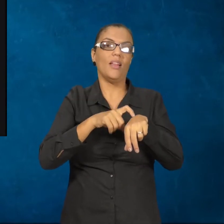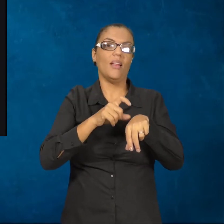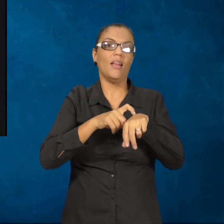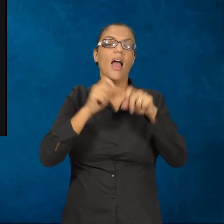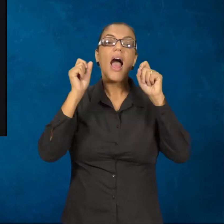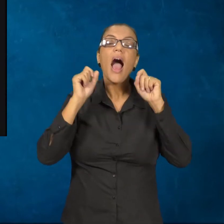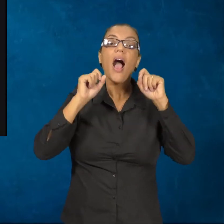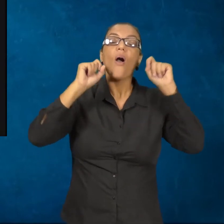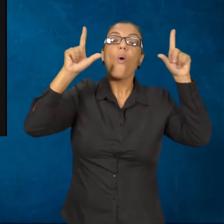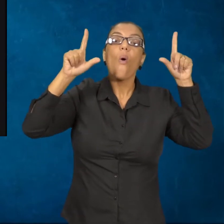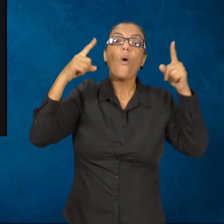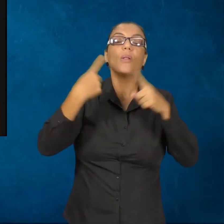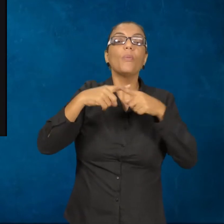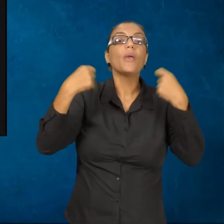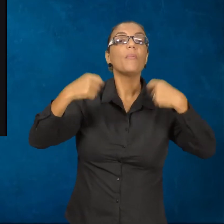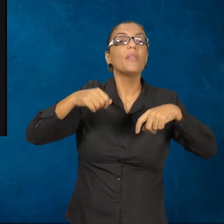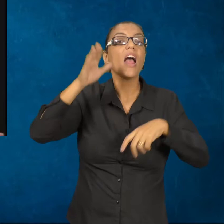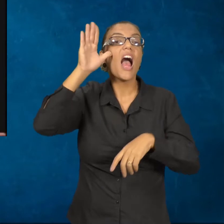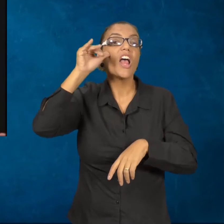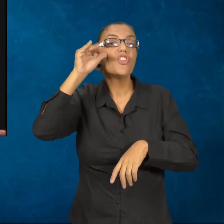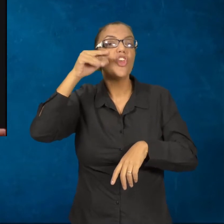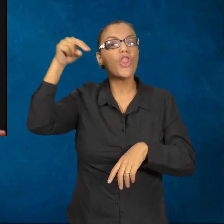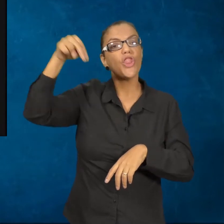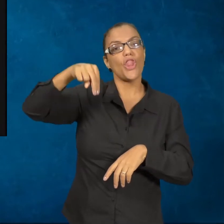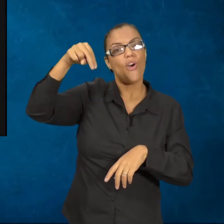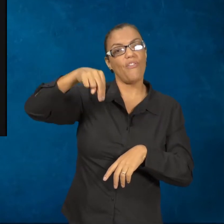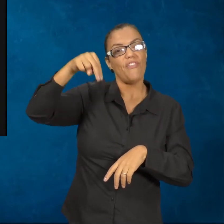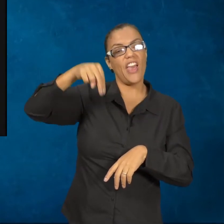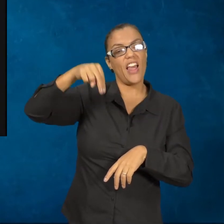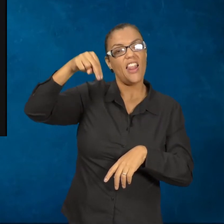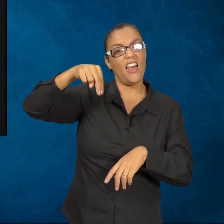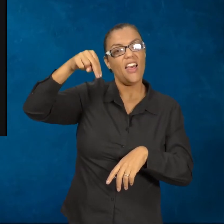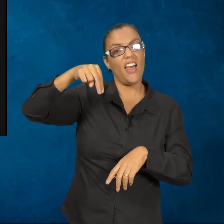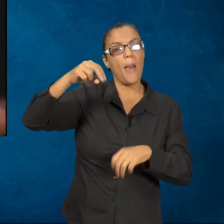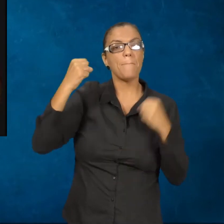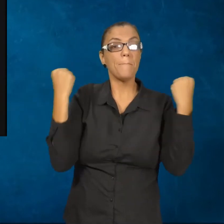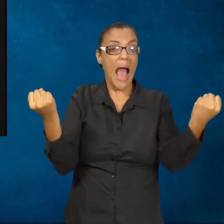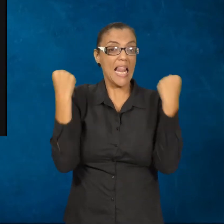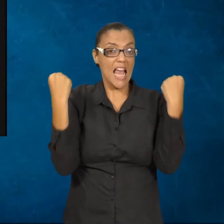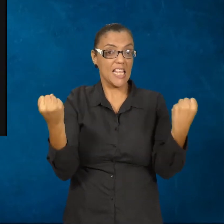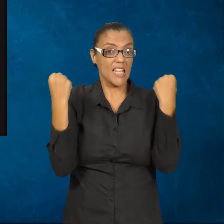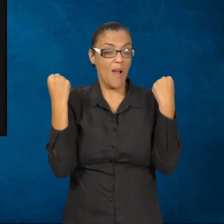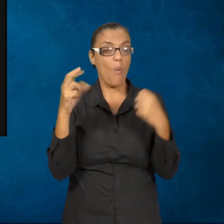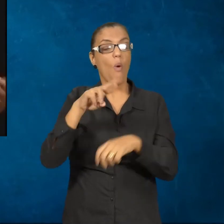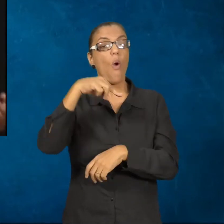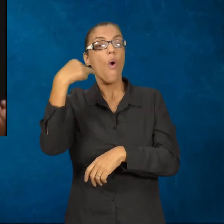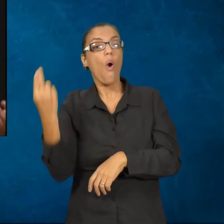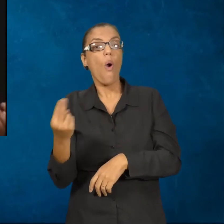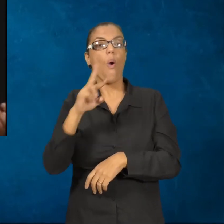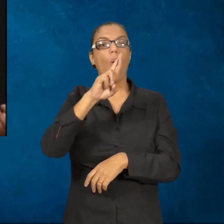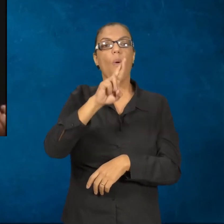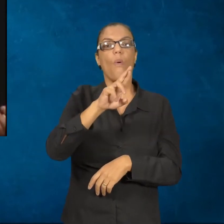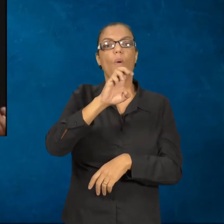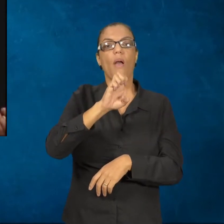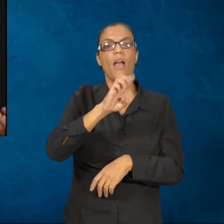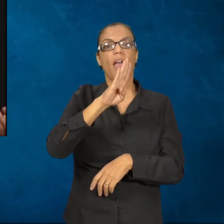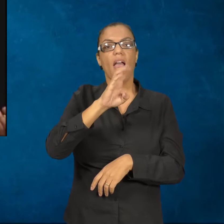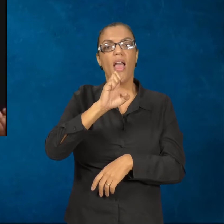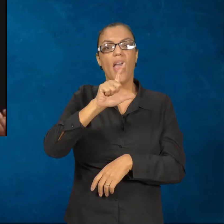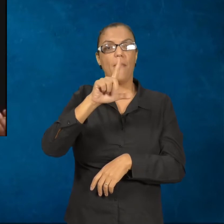senão vai perder rebelde, malhação. Ou seja, além de querer virar um idiota, quer virar mau caráter.